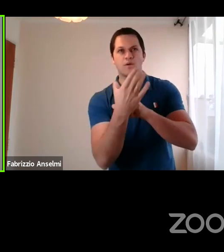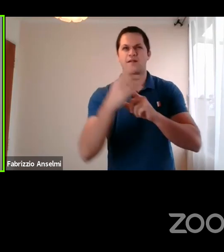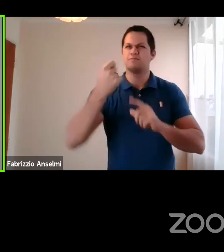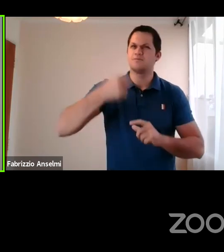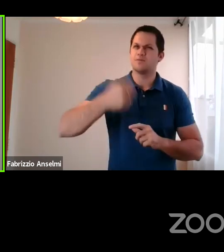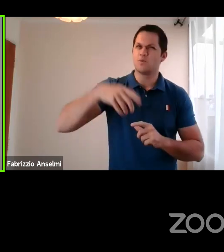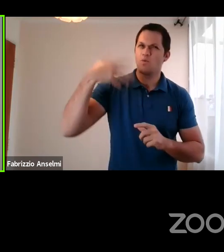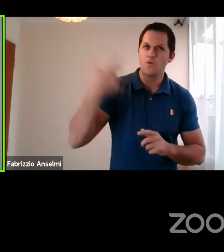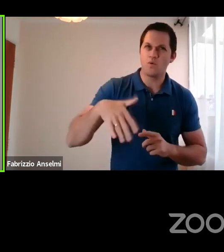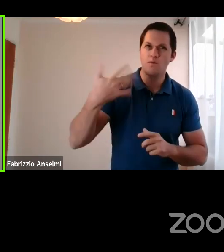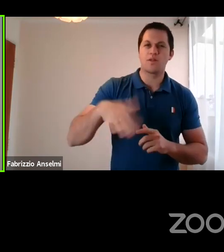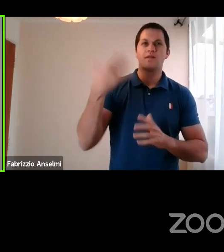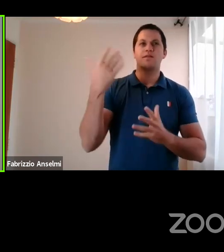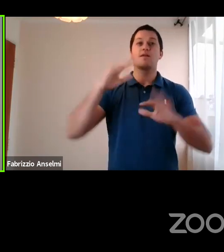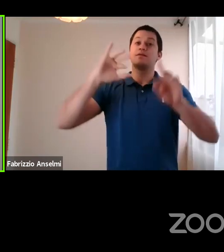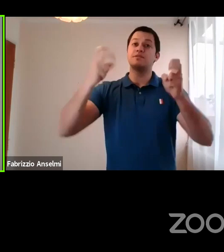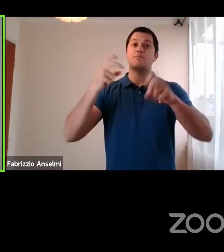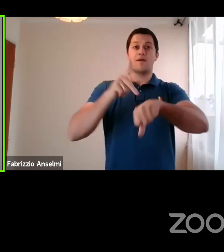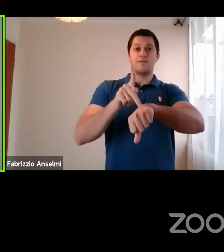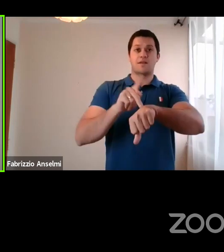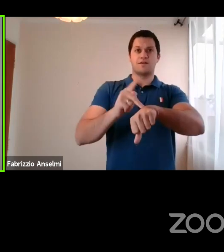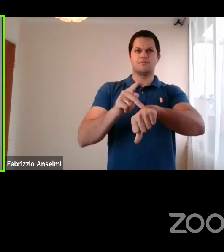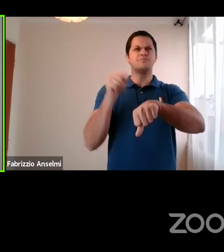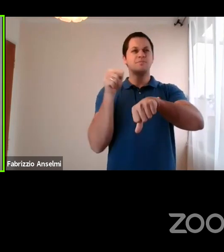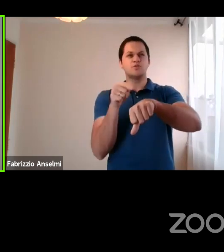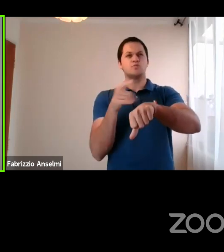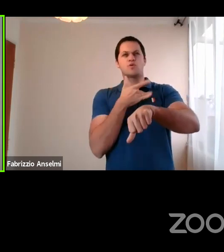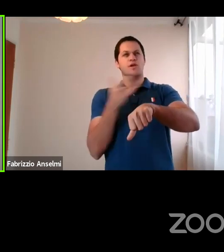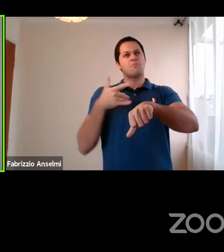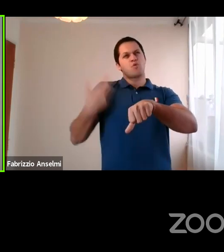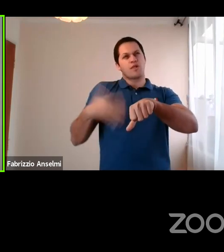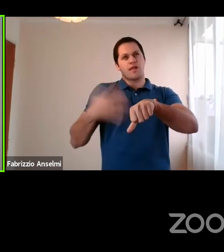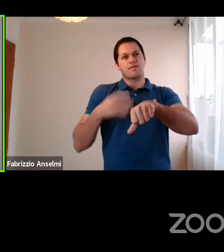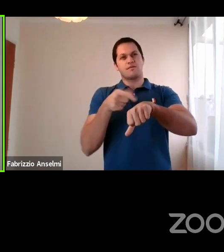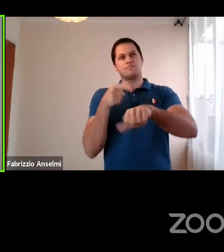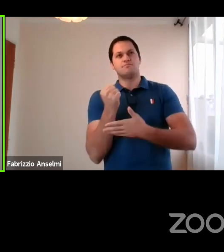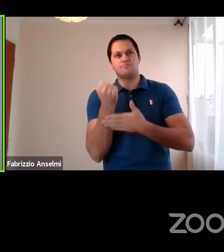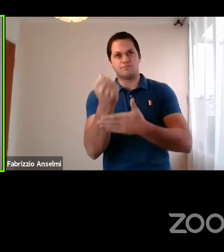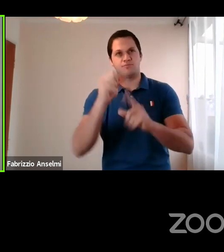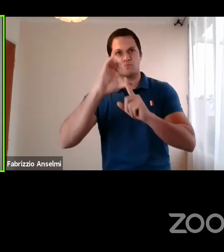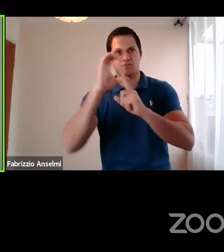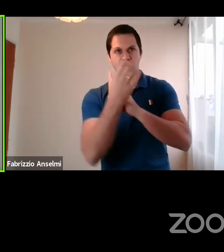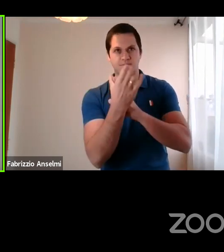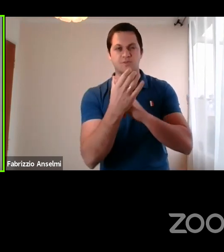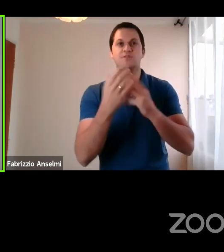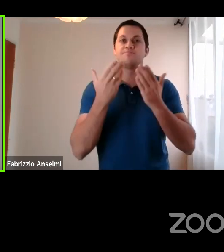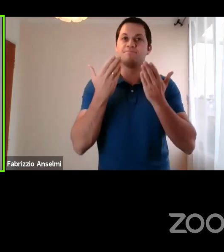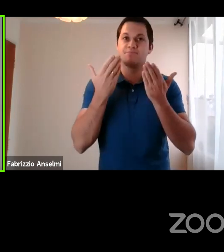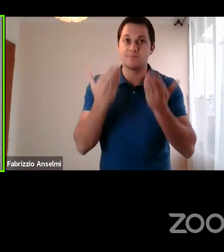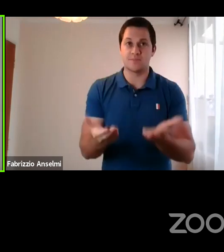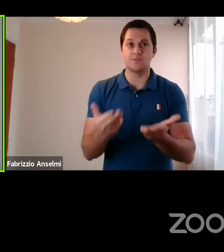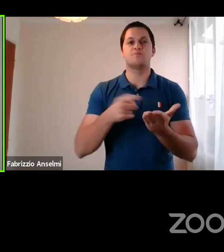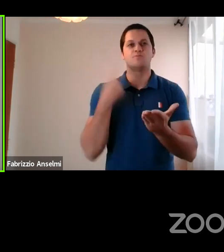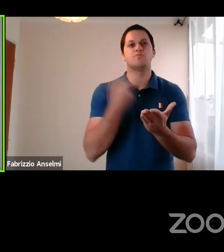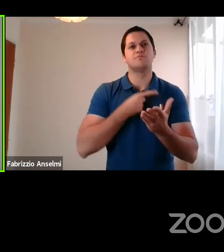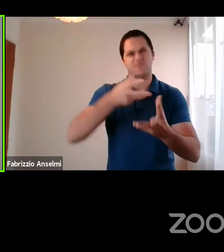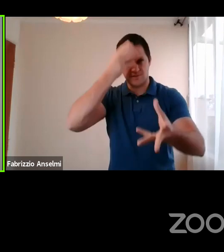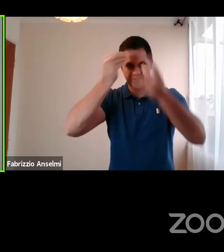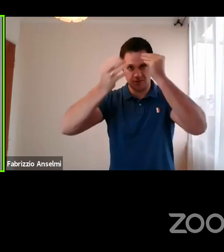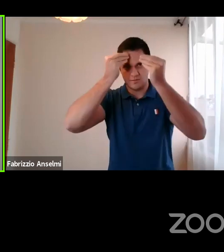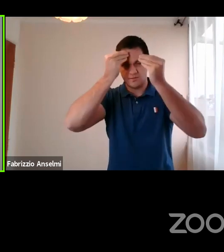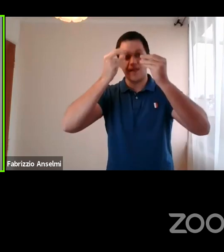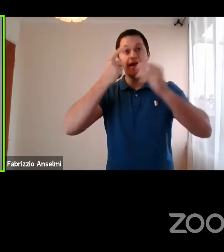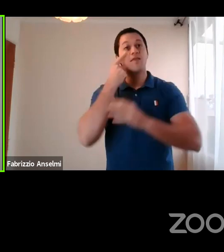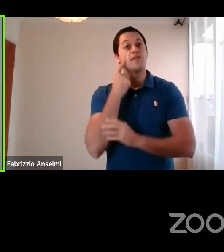por eso se hace el Día del Patrimonio, ¿ya? Donde lo vamos a poder ver en este minuto, ¿ya? El Día del Patrimonio,